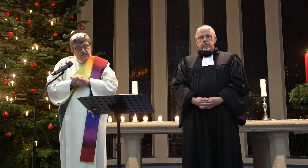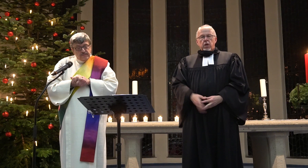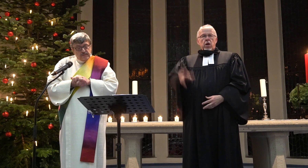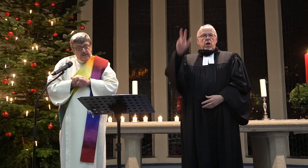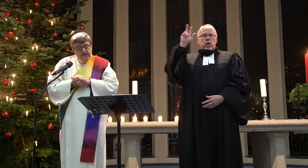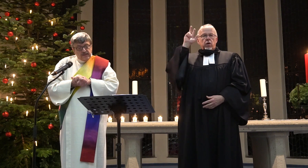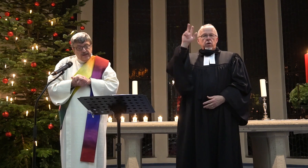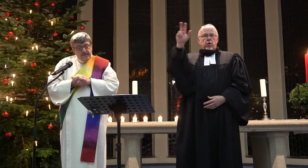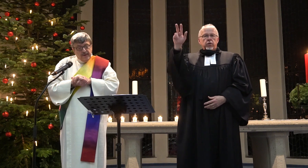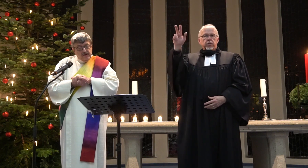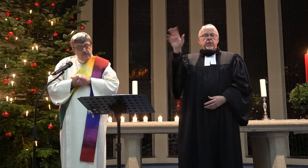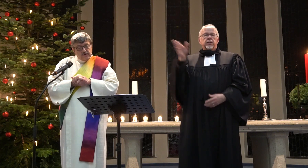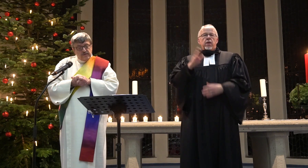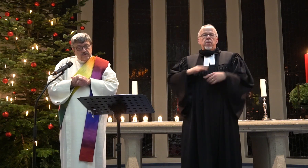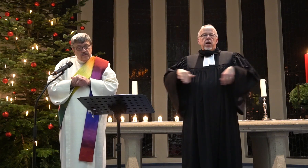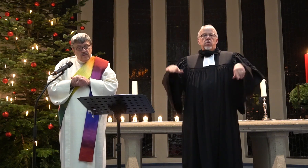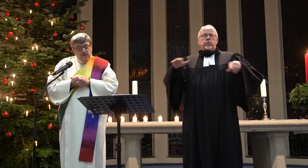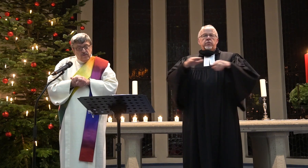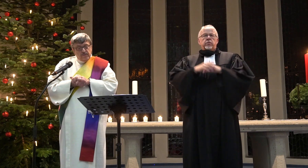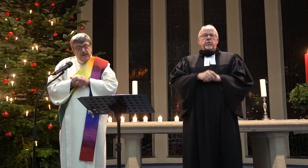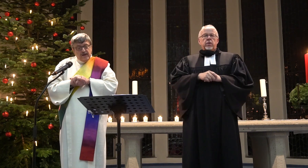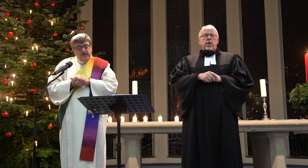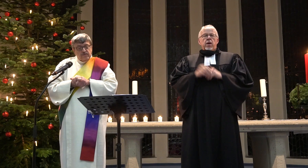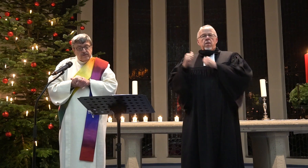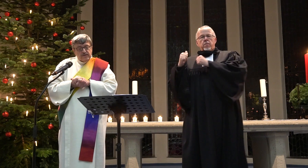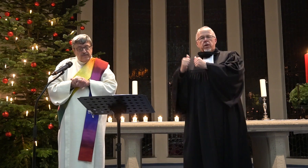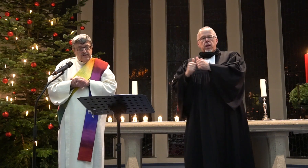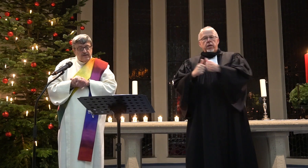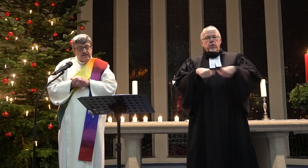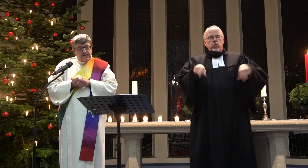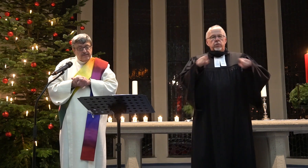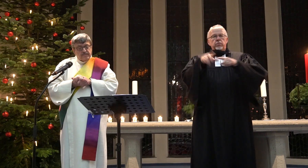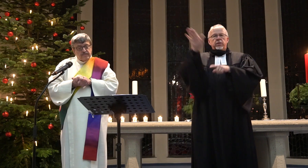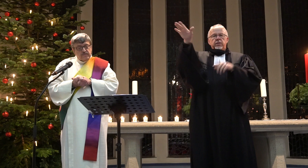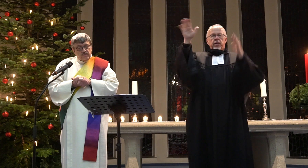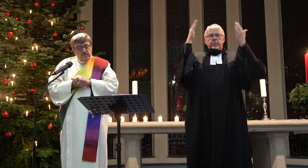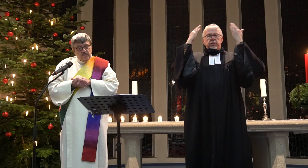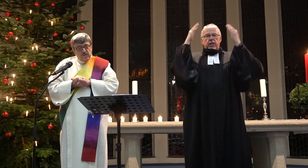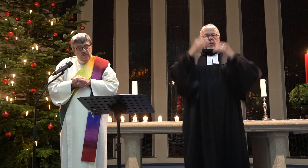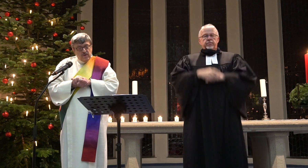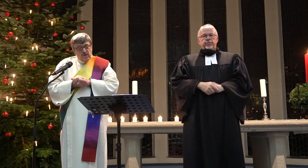Gott sei bei uns und begleite uns mit seinem Segen.